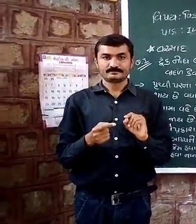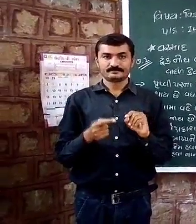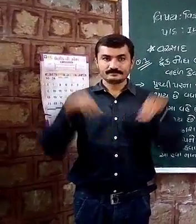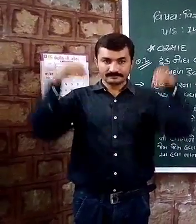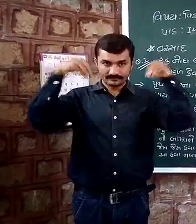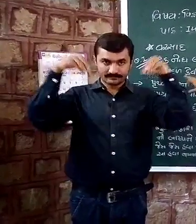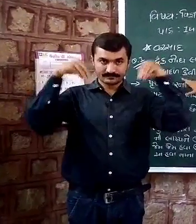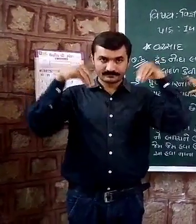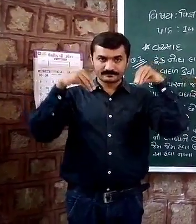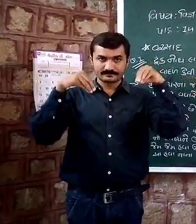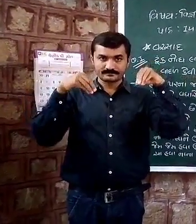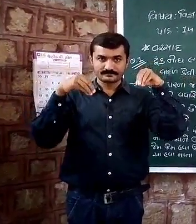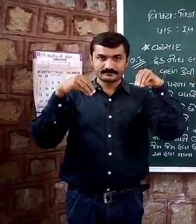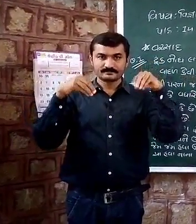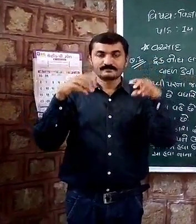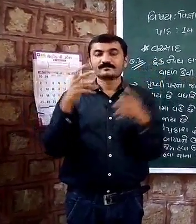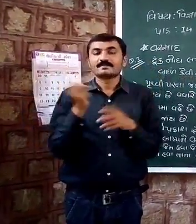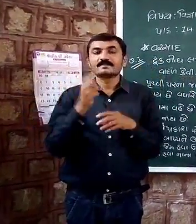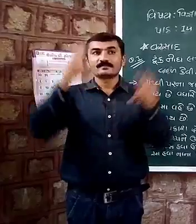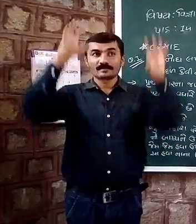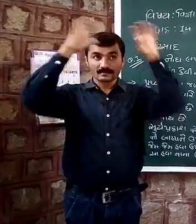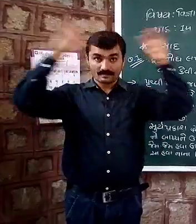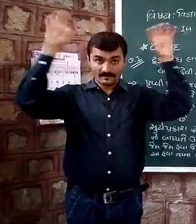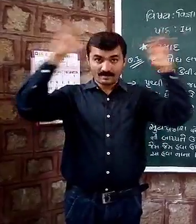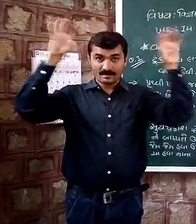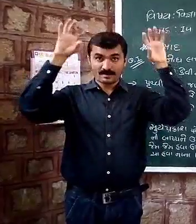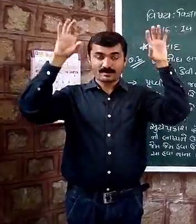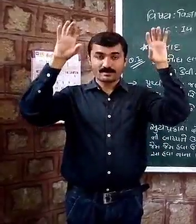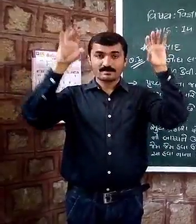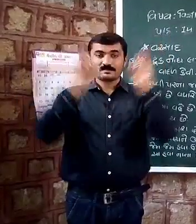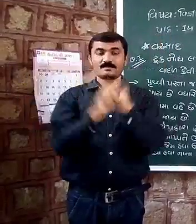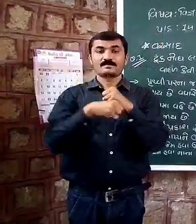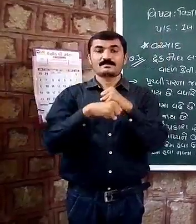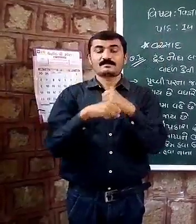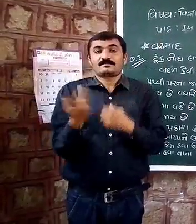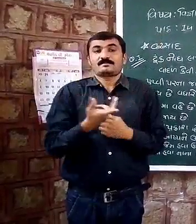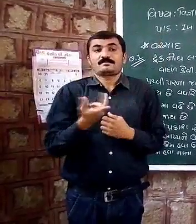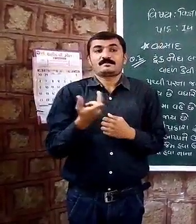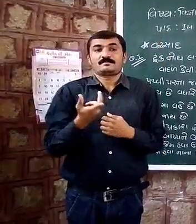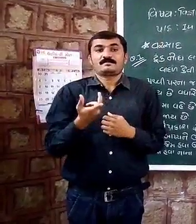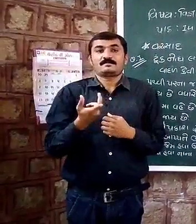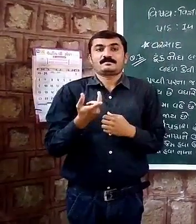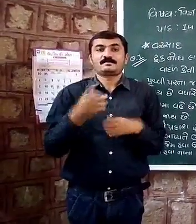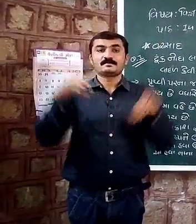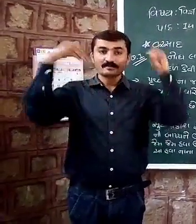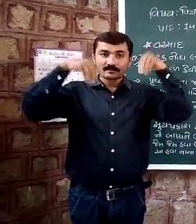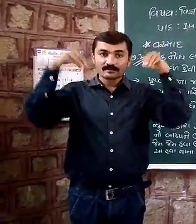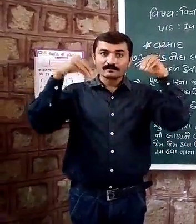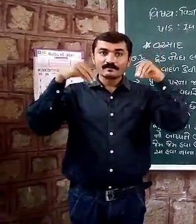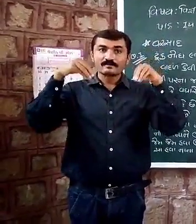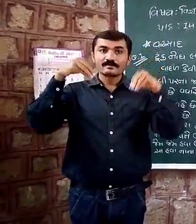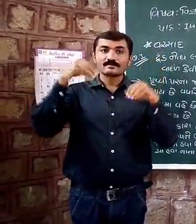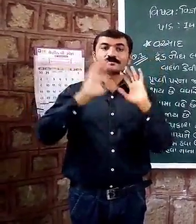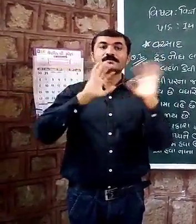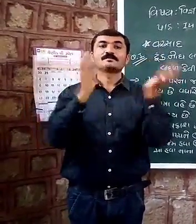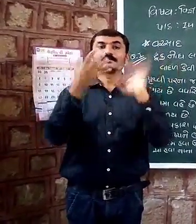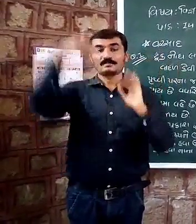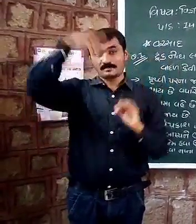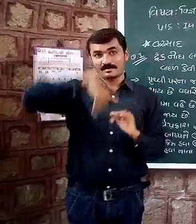અથવા વાદળ કેવી રીતે બંધાય છે અને વરસાદ કેવી રીતે પડે છે? વિદ્યાર્થી